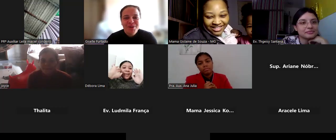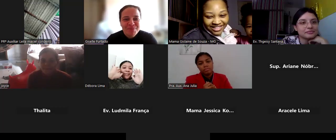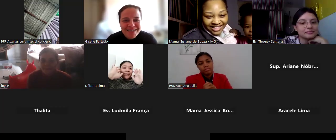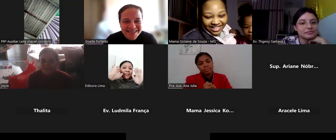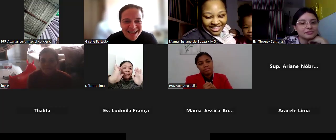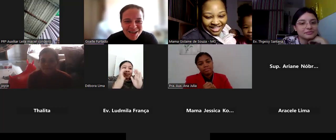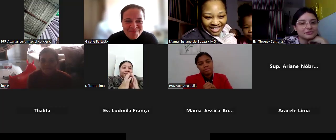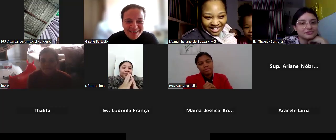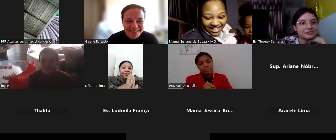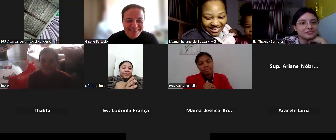que precisarem. Amém?